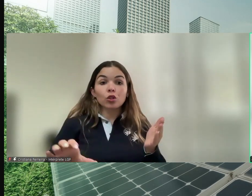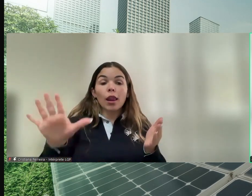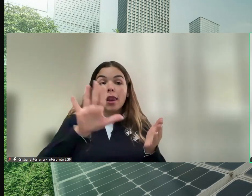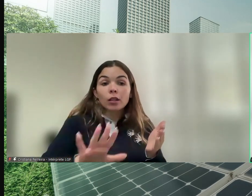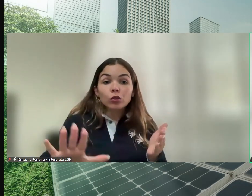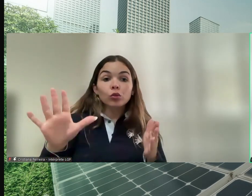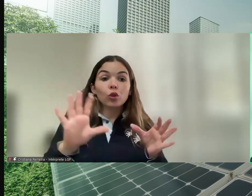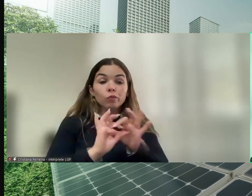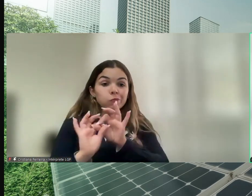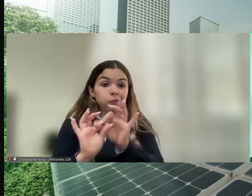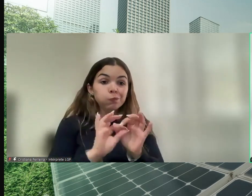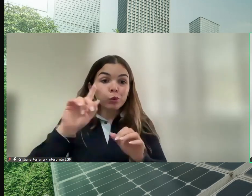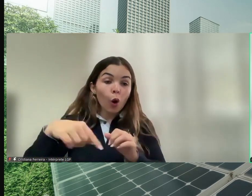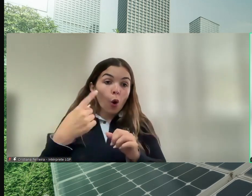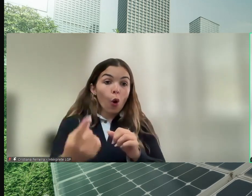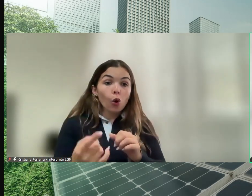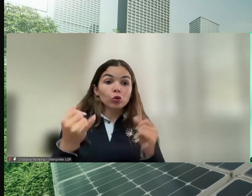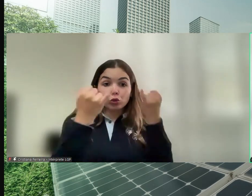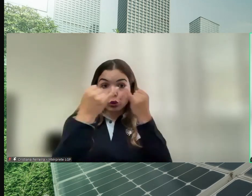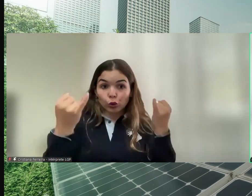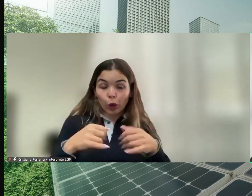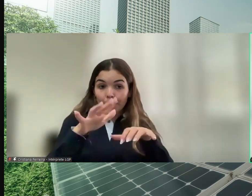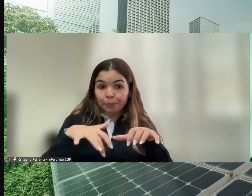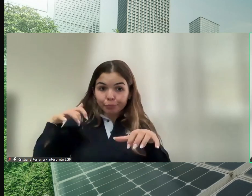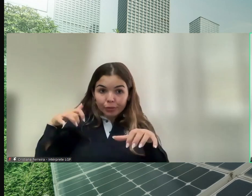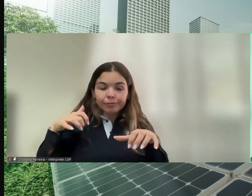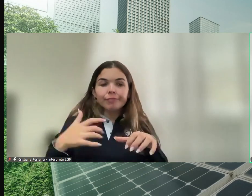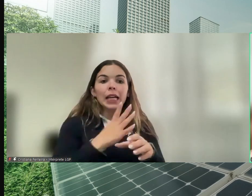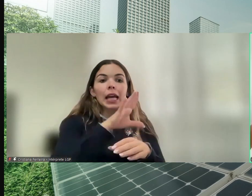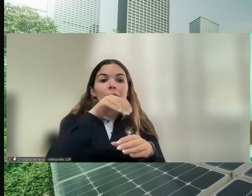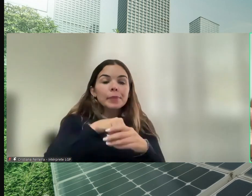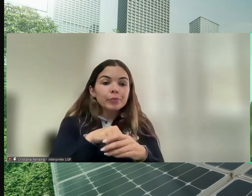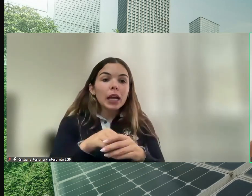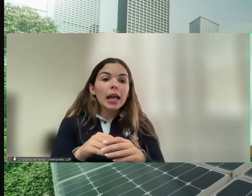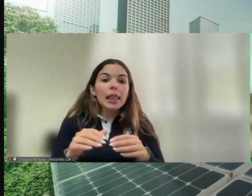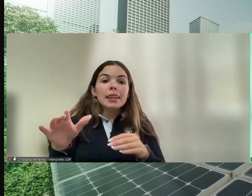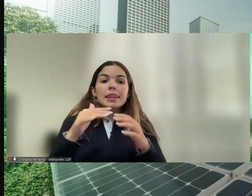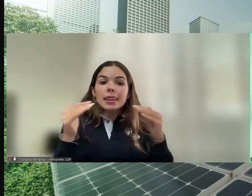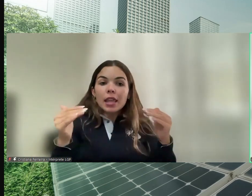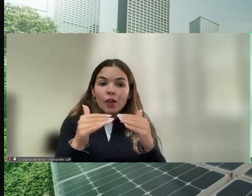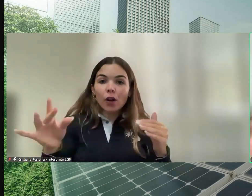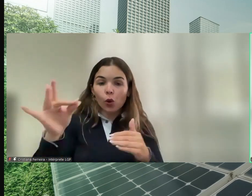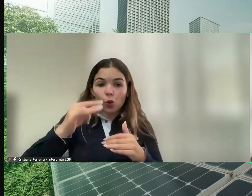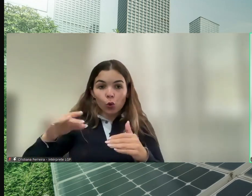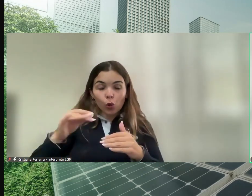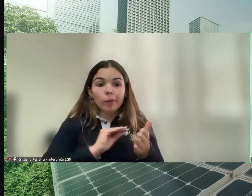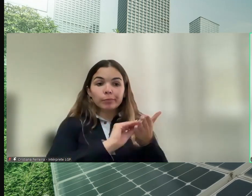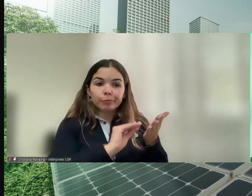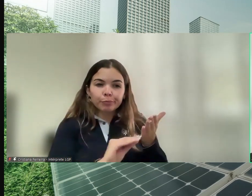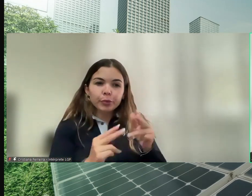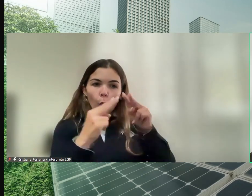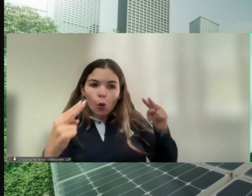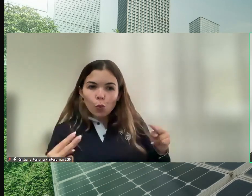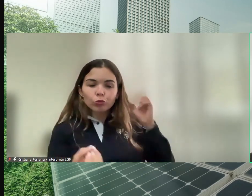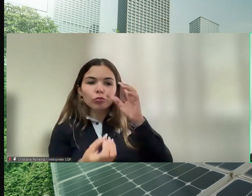outros fóruns internacionais, para a implementação a nível local. Como é que podemos preencher e criar pontos